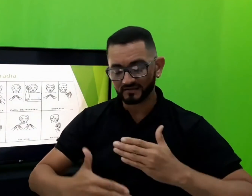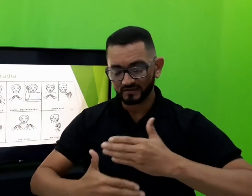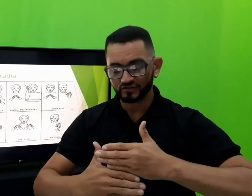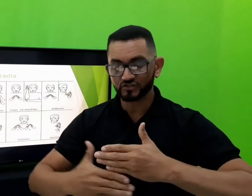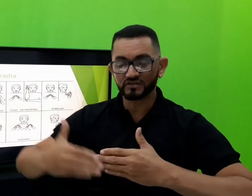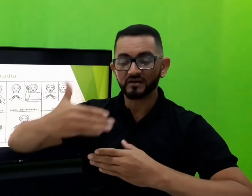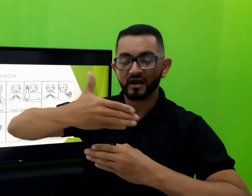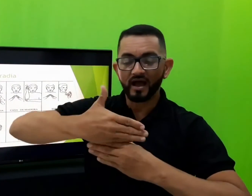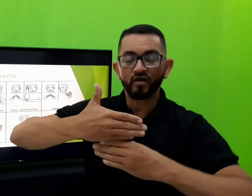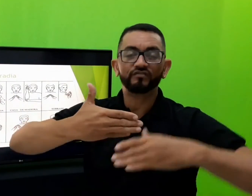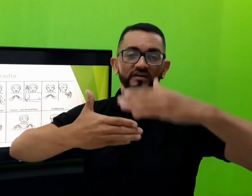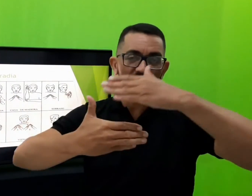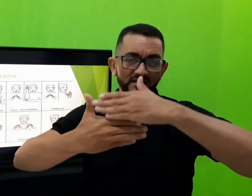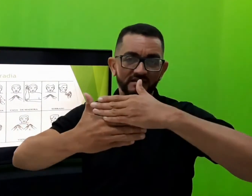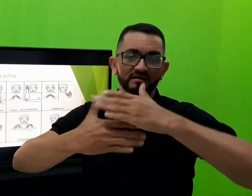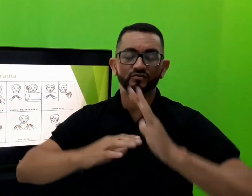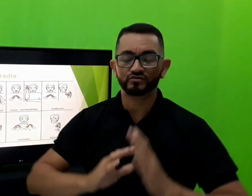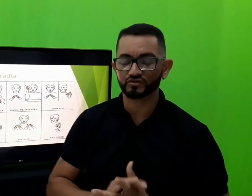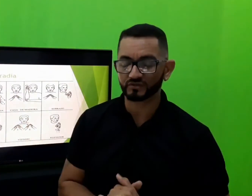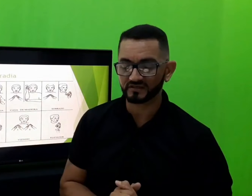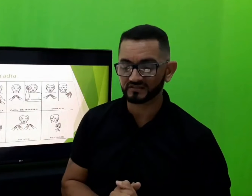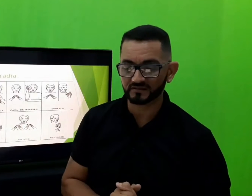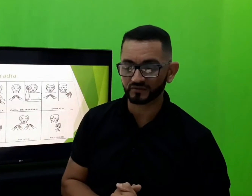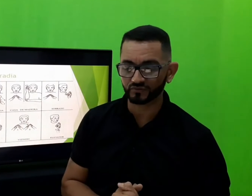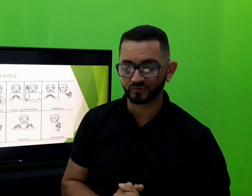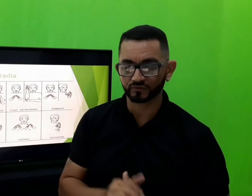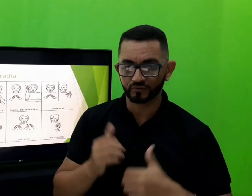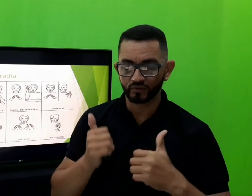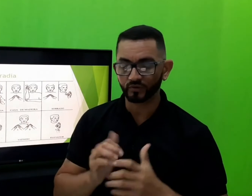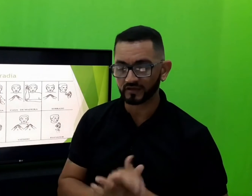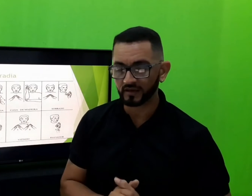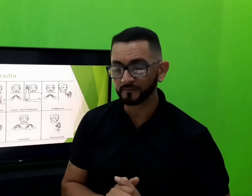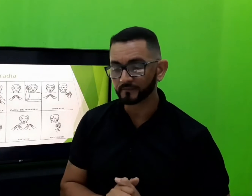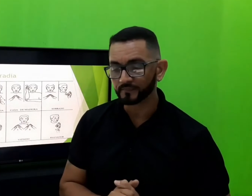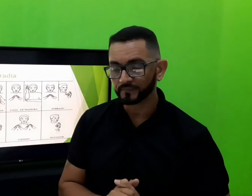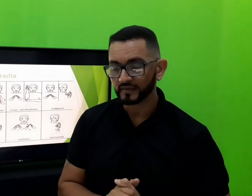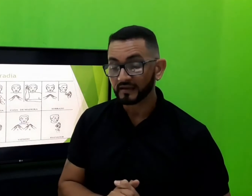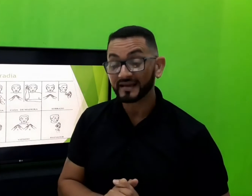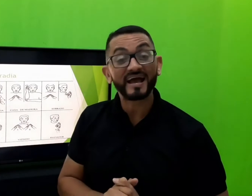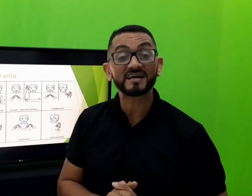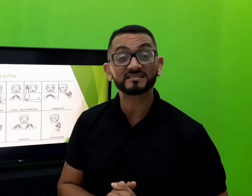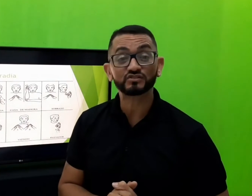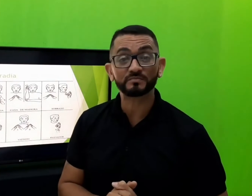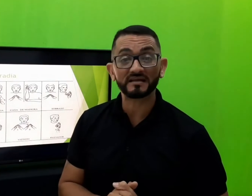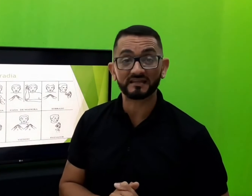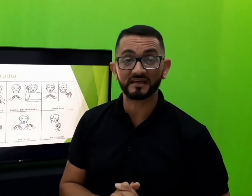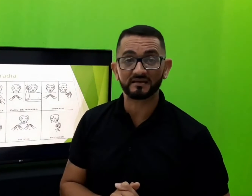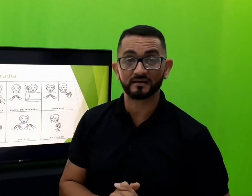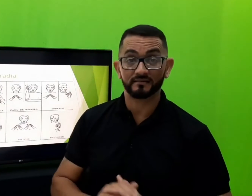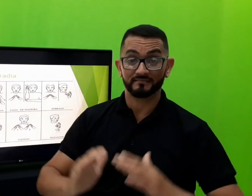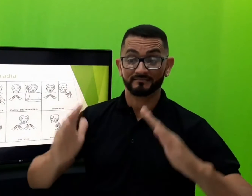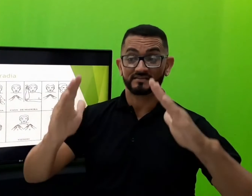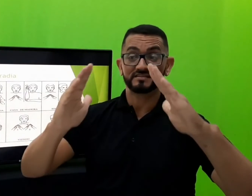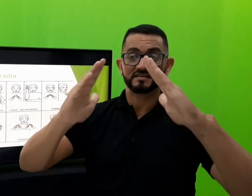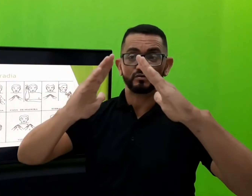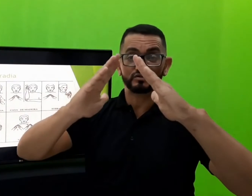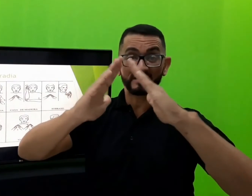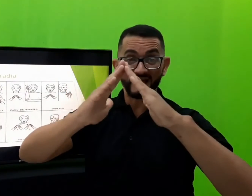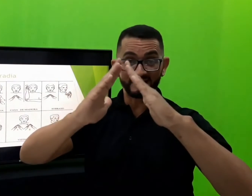Casa de alvenaria. Que é um tijolinho em cima do outro. Ok? Casa de madeira. Sinal de